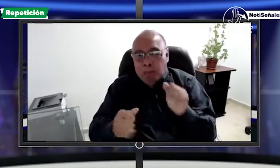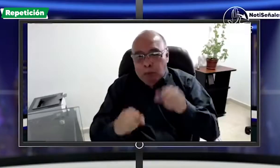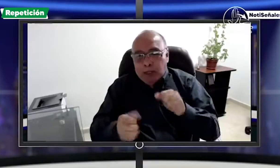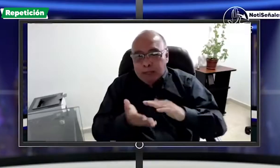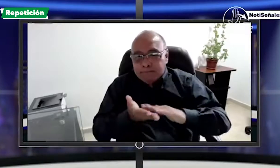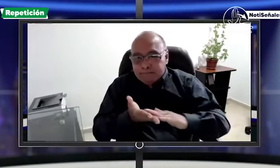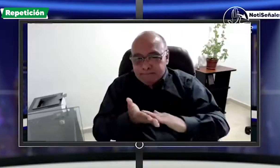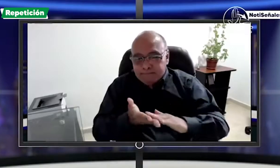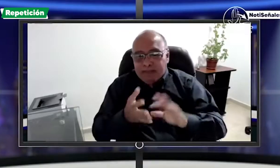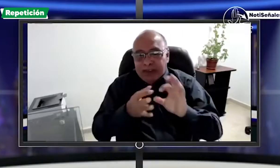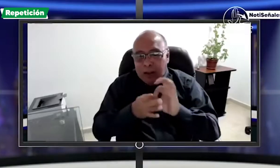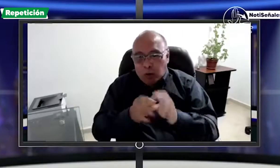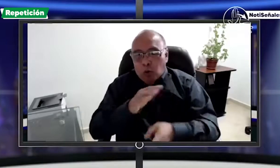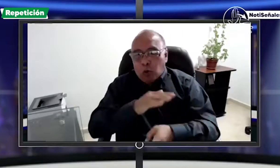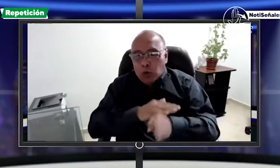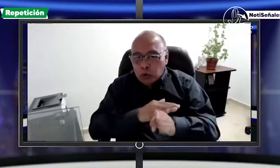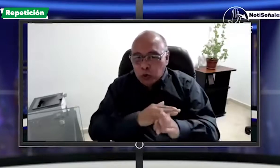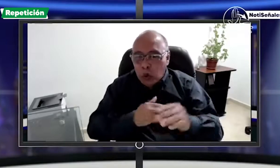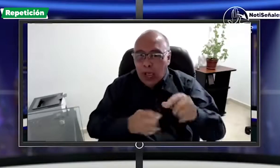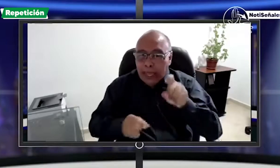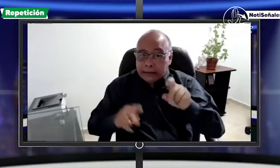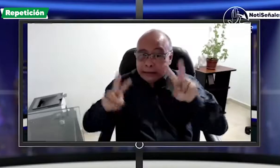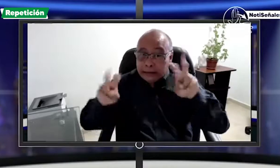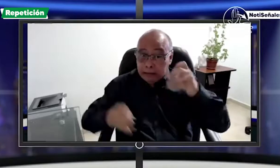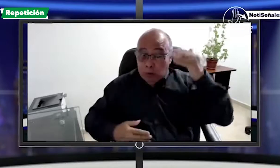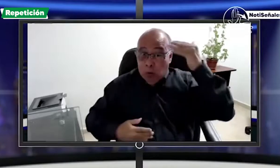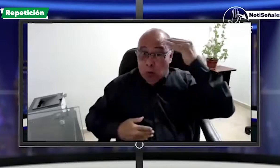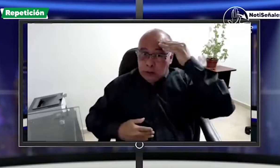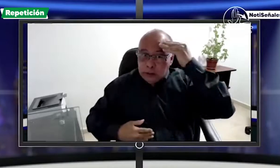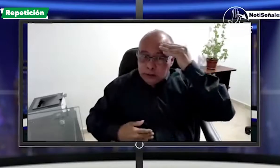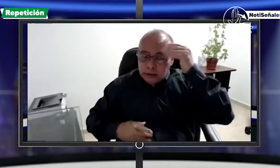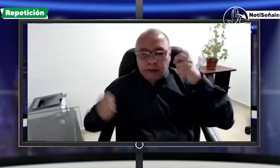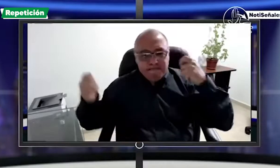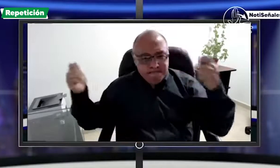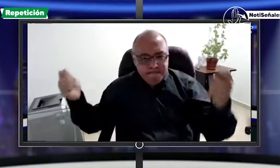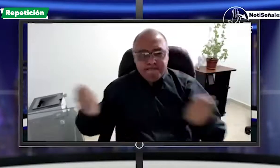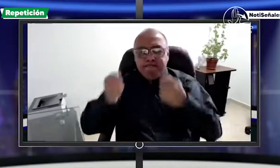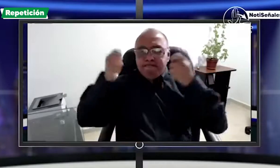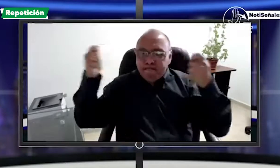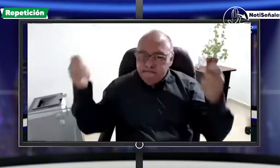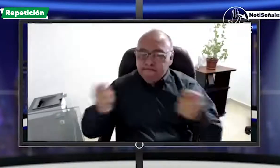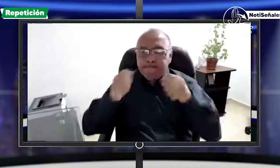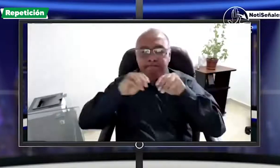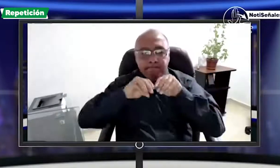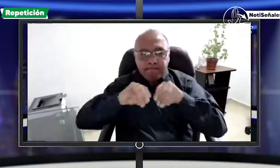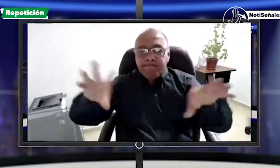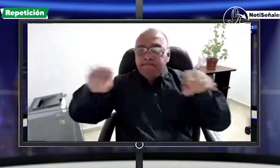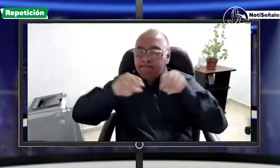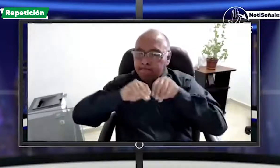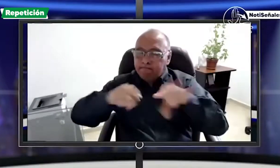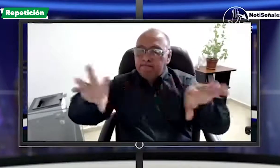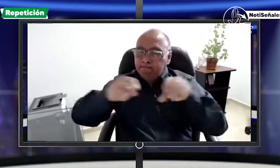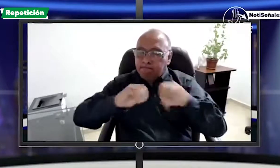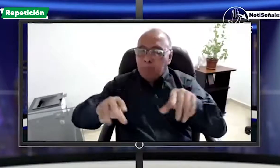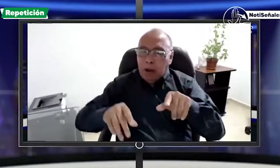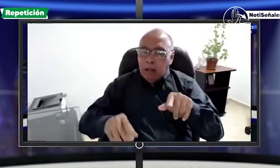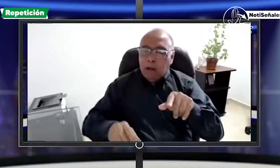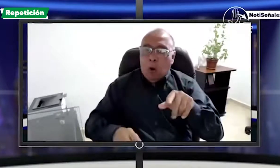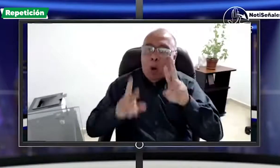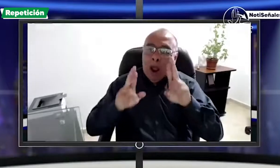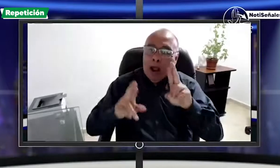Esto Nos Lleve A Que Más Adelante Este Tipo De Situaciones Se Puedan Solucionar Y Por eso es que Fenascol Sigue